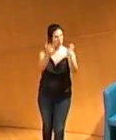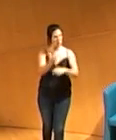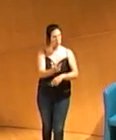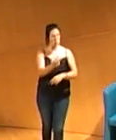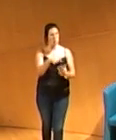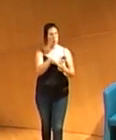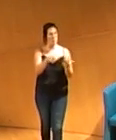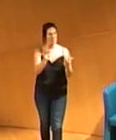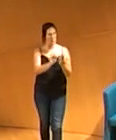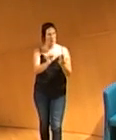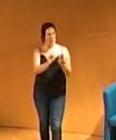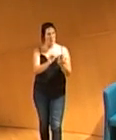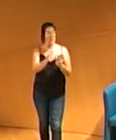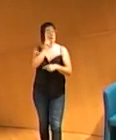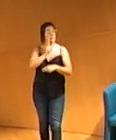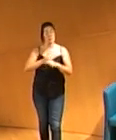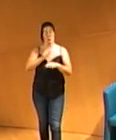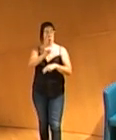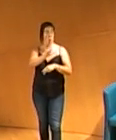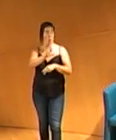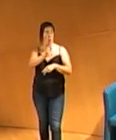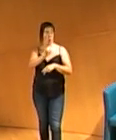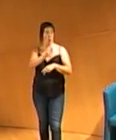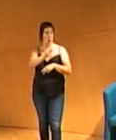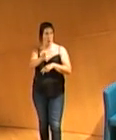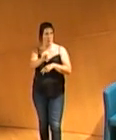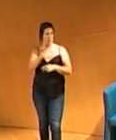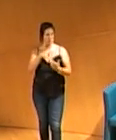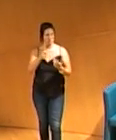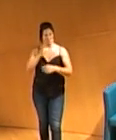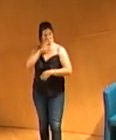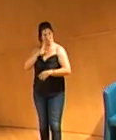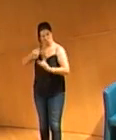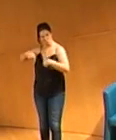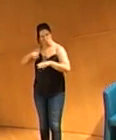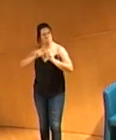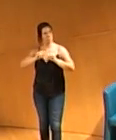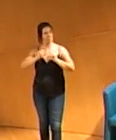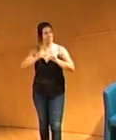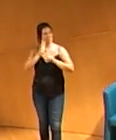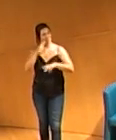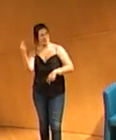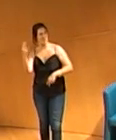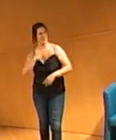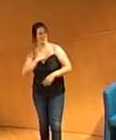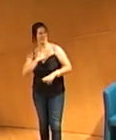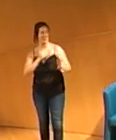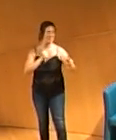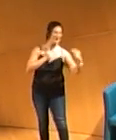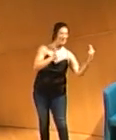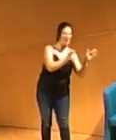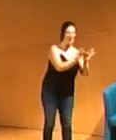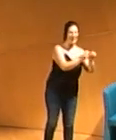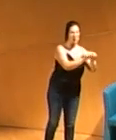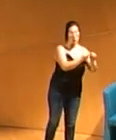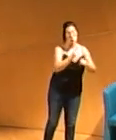ont parlé d'Aurore. Il y a nous, les parents, on a parlé de la fratrie avec peut-être beaucoup, on se culpabilise